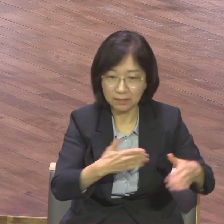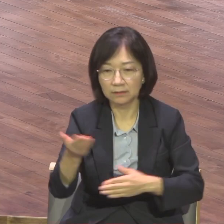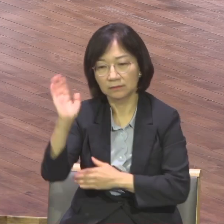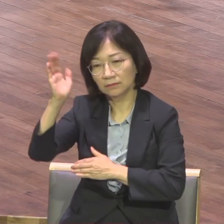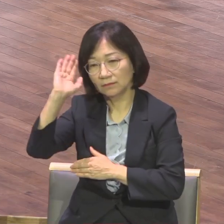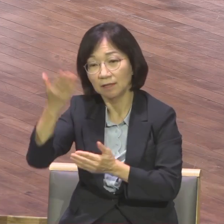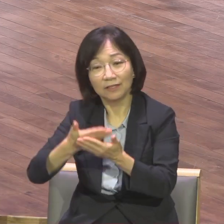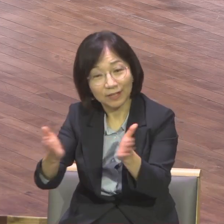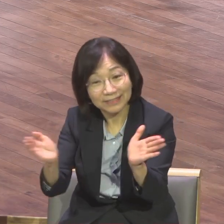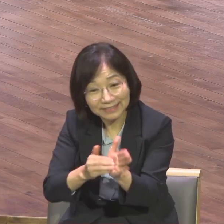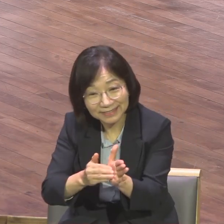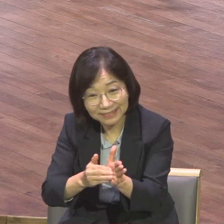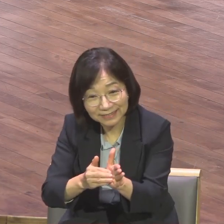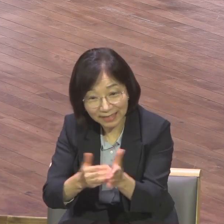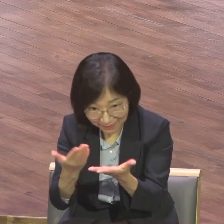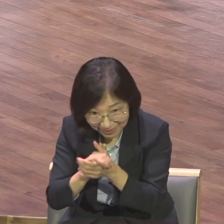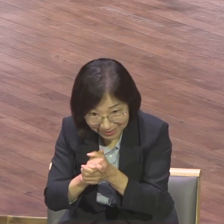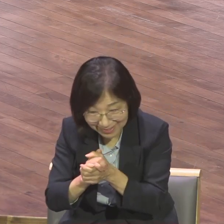아멘.